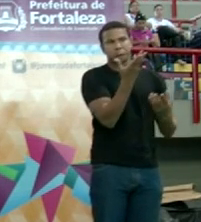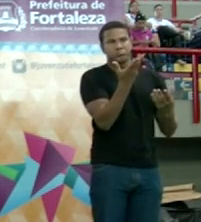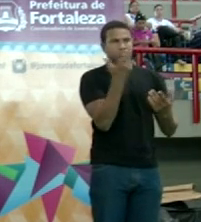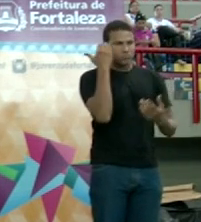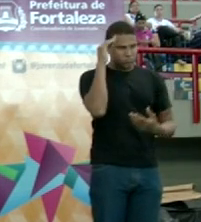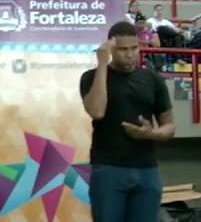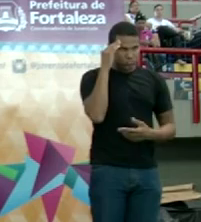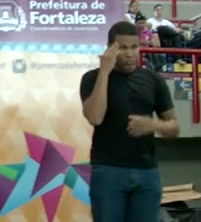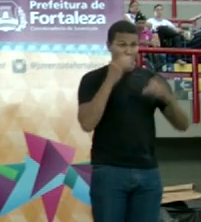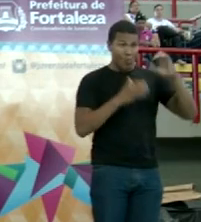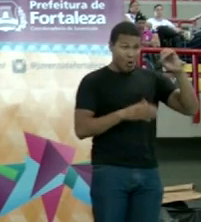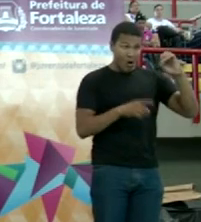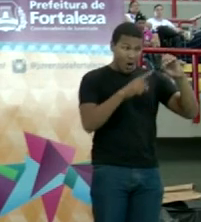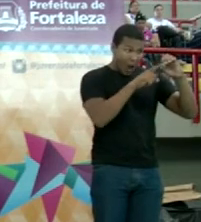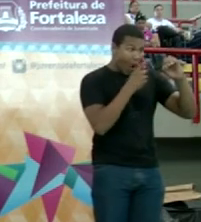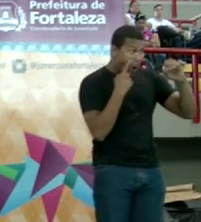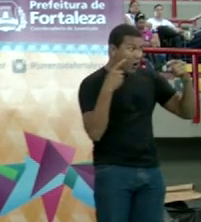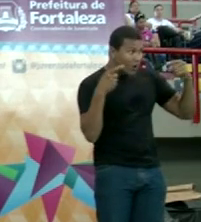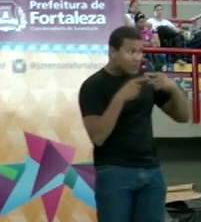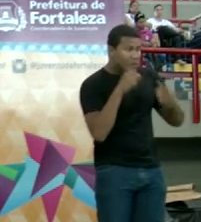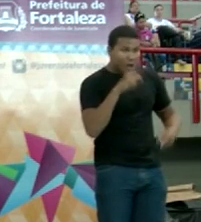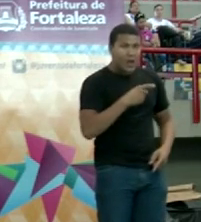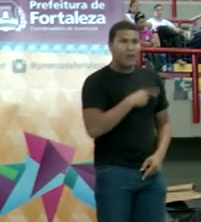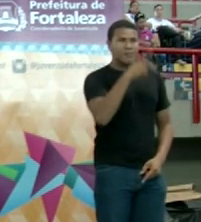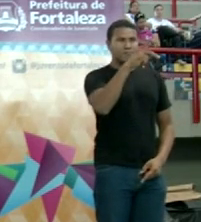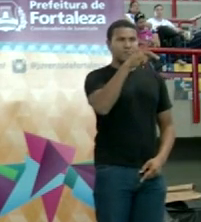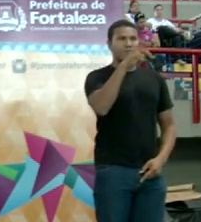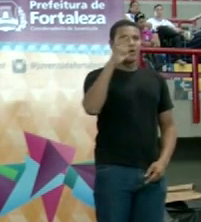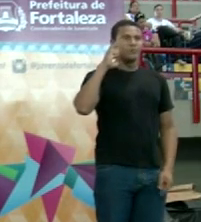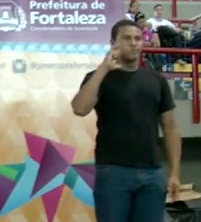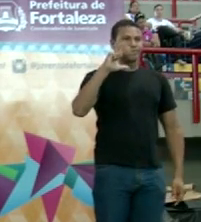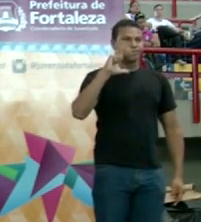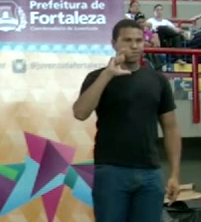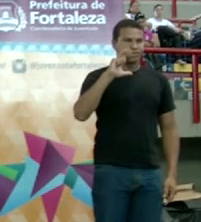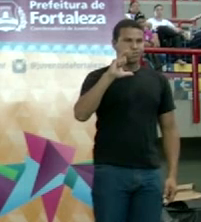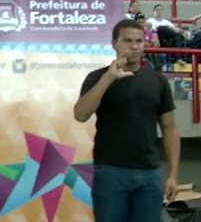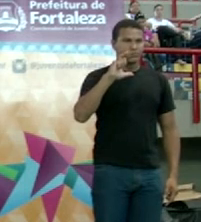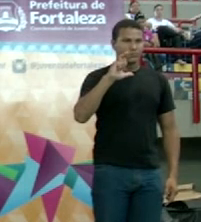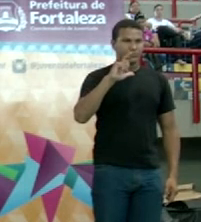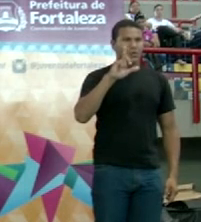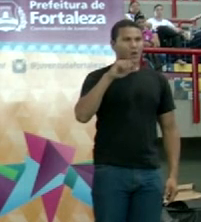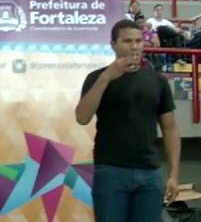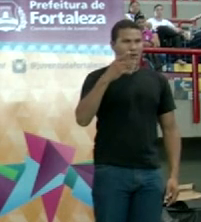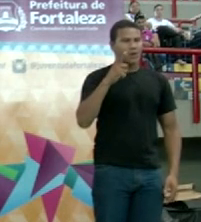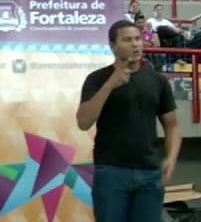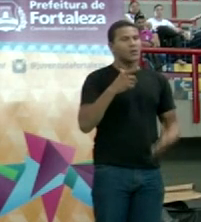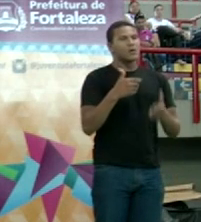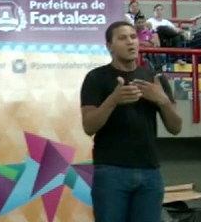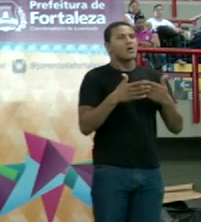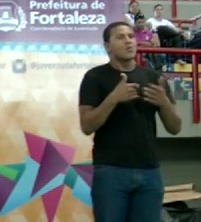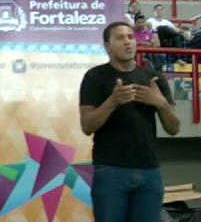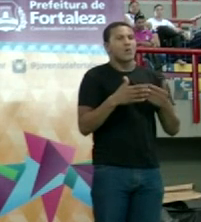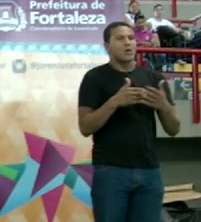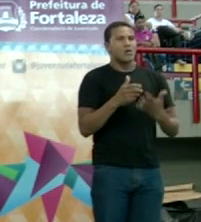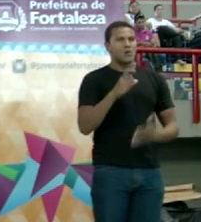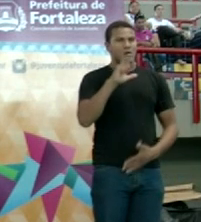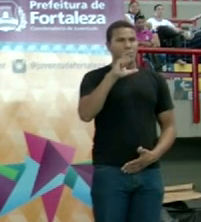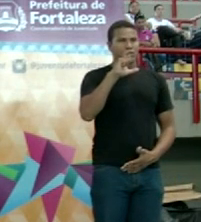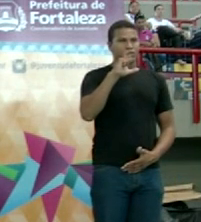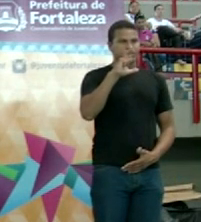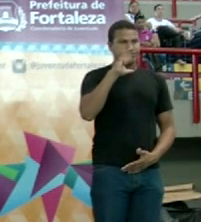minha redação, TP maiúsculo, é necessário, repetindo a primeira condição,